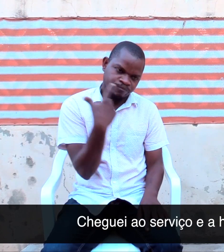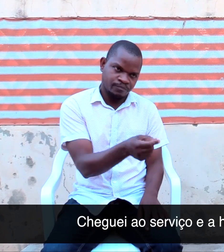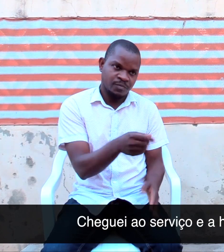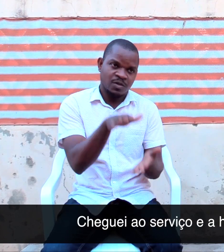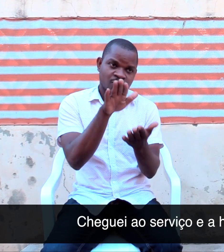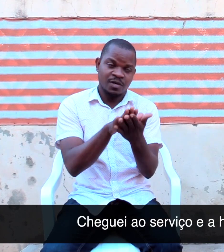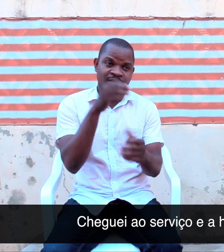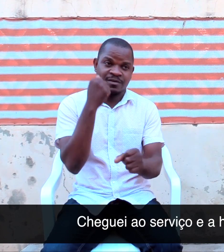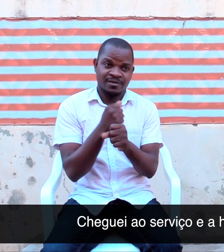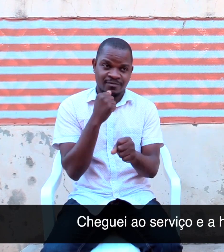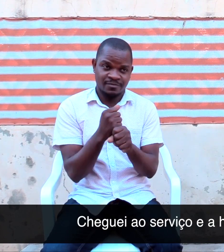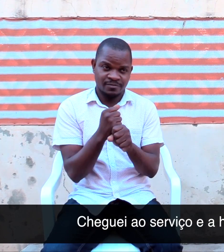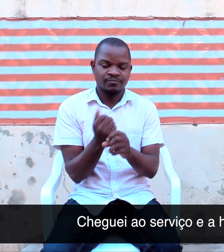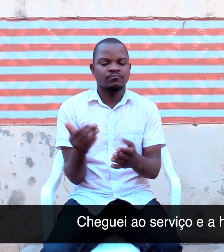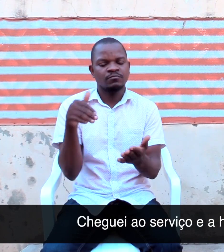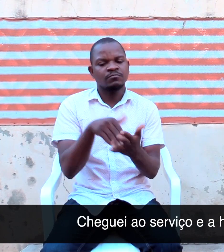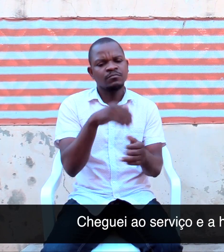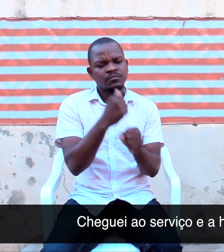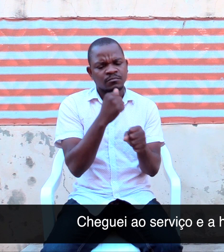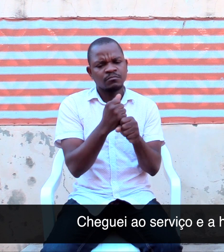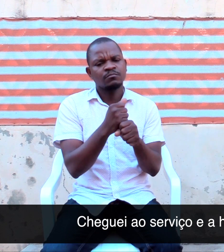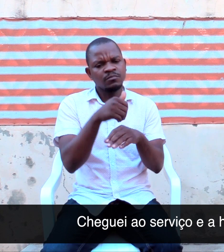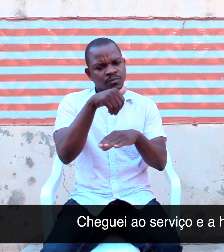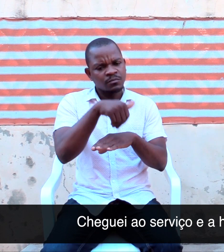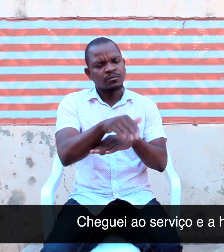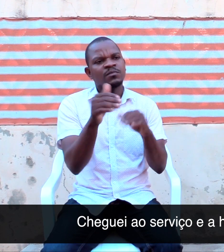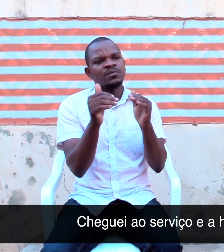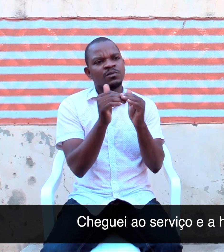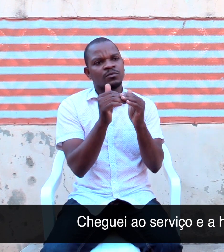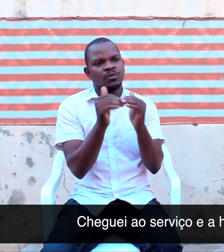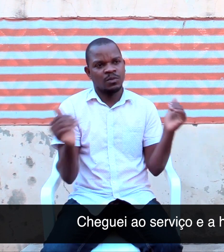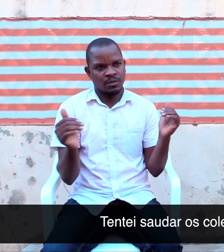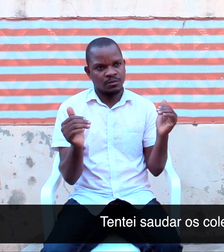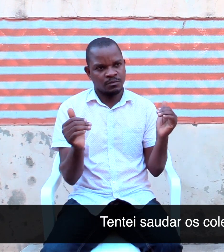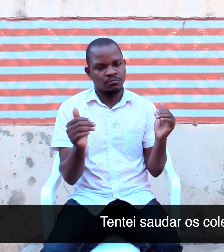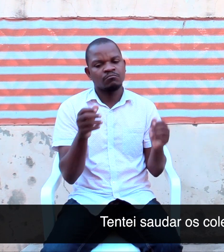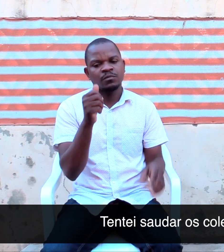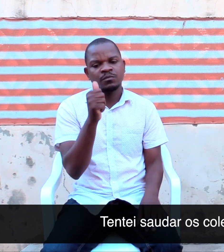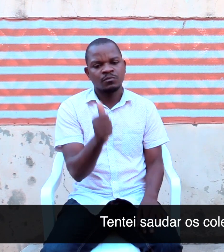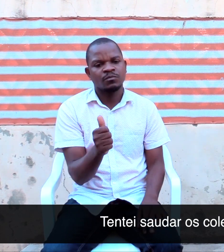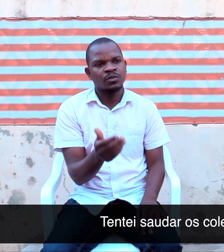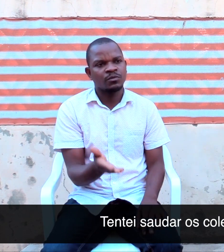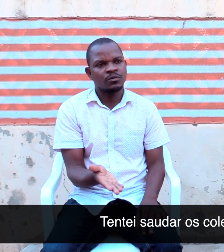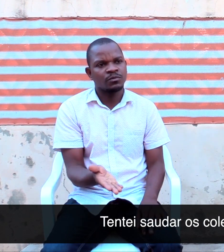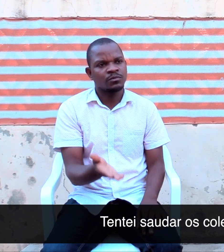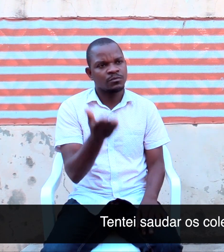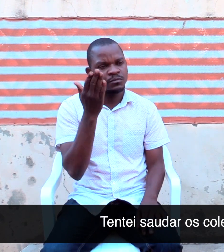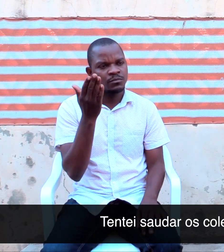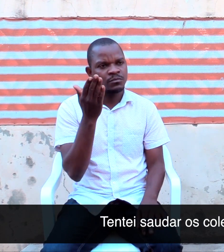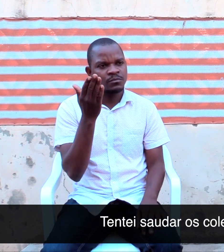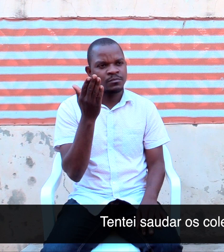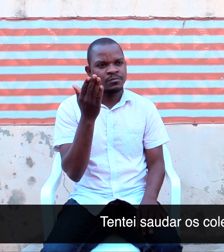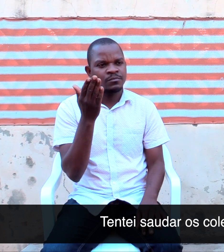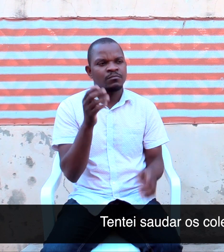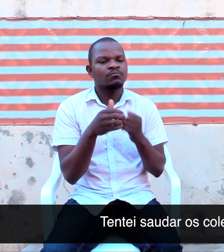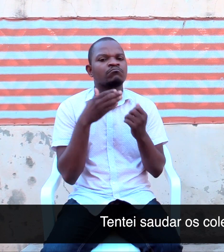serviço, a história voltou a acontecer, saudei os meus colegas. Tentei saudar os